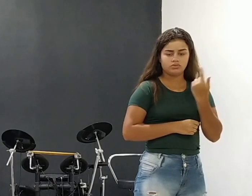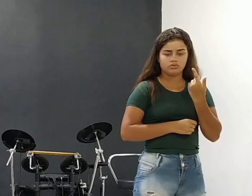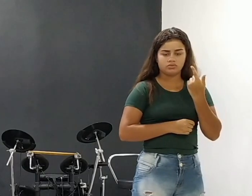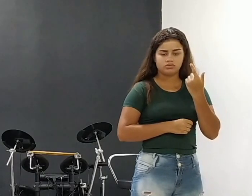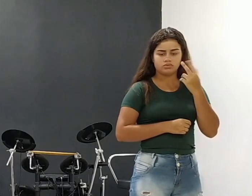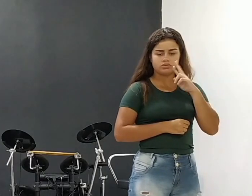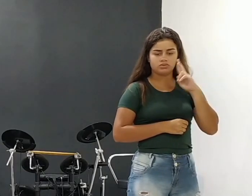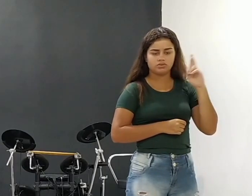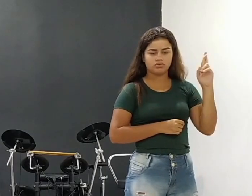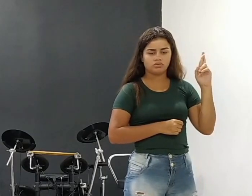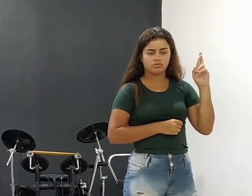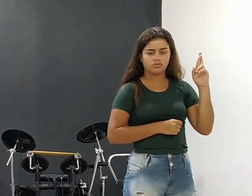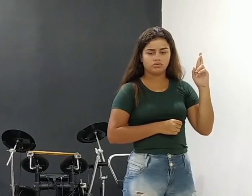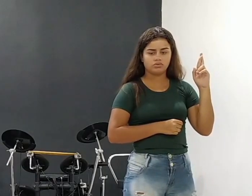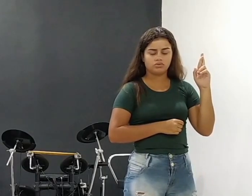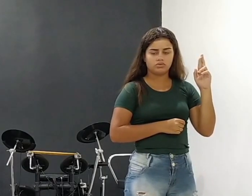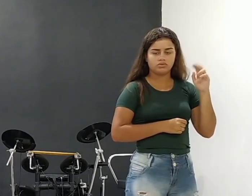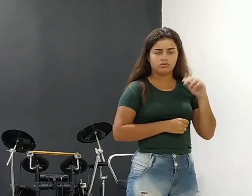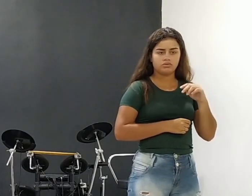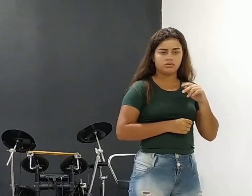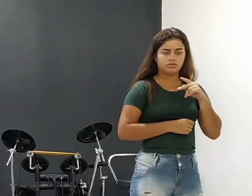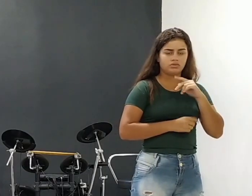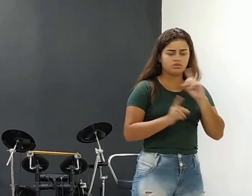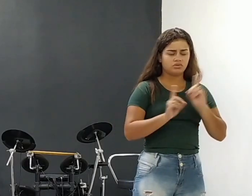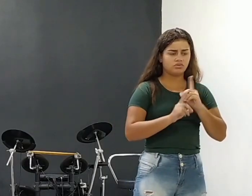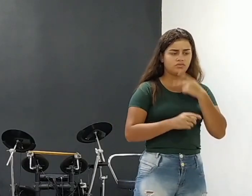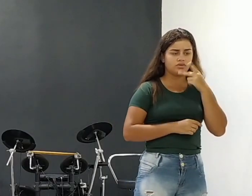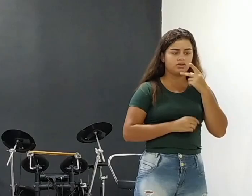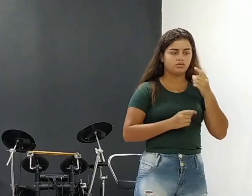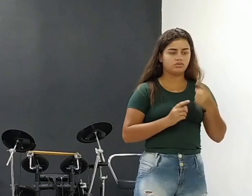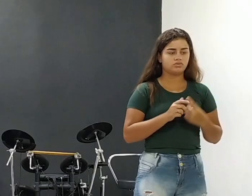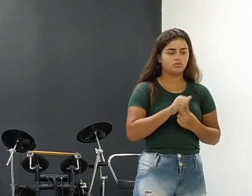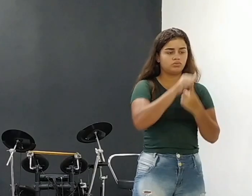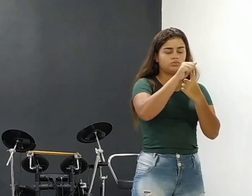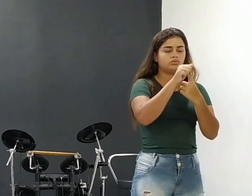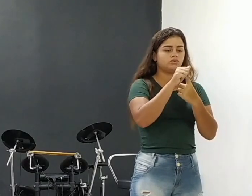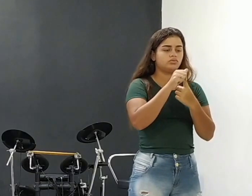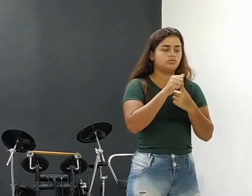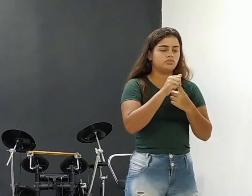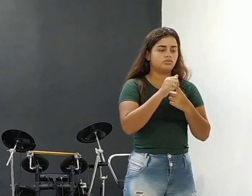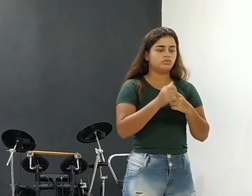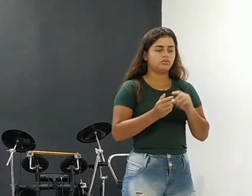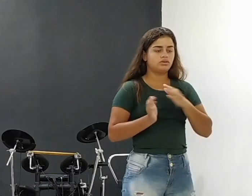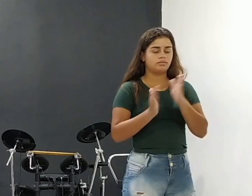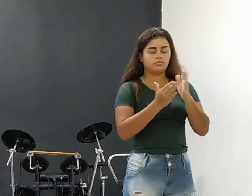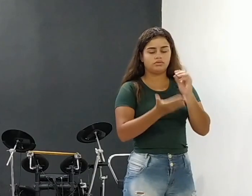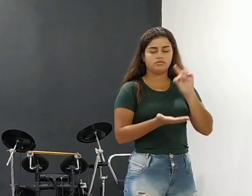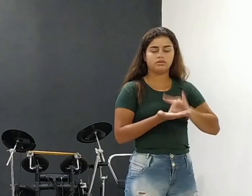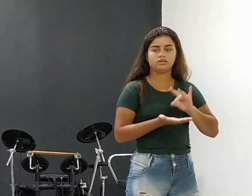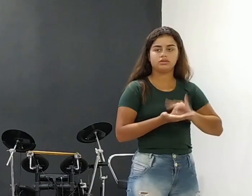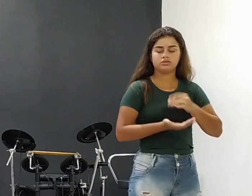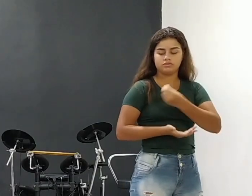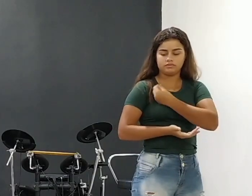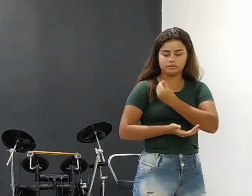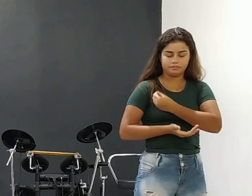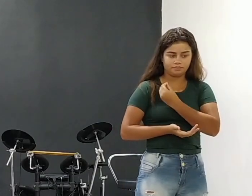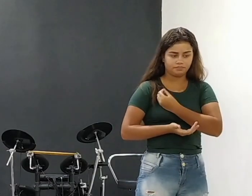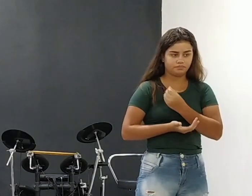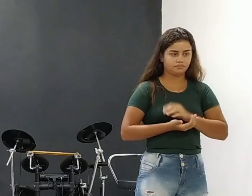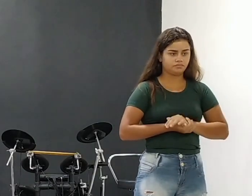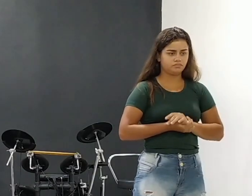Cristo não falaria: eu sou o único caminho, a verdade e a vida. Irmão, não se